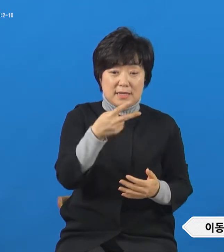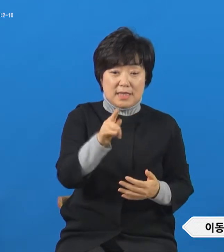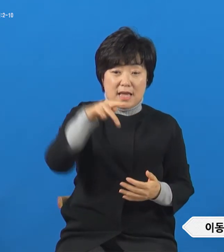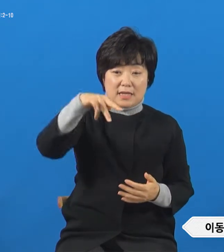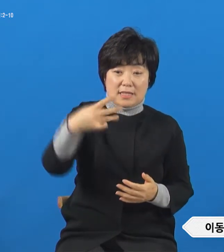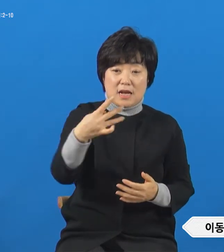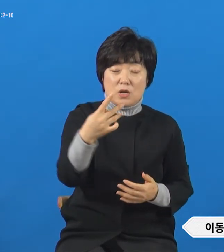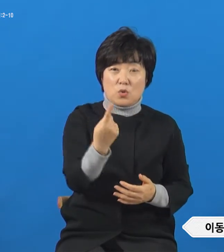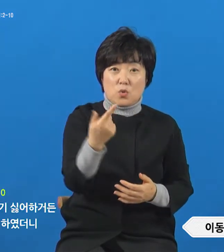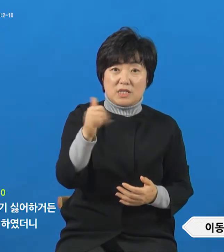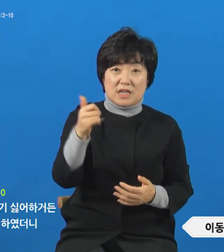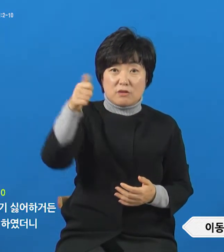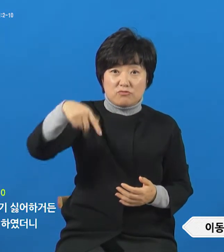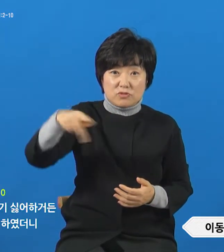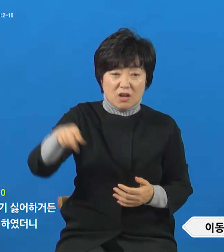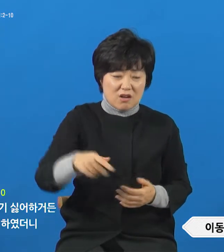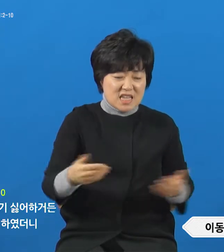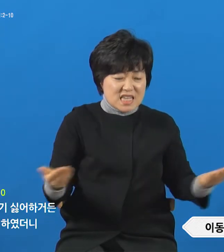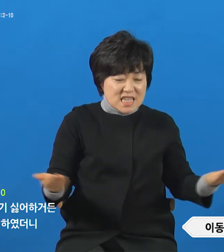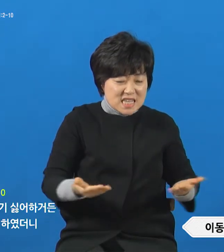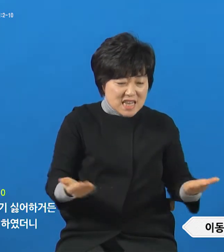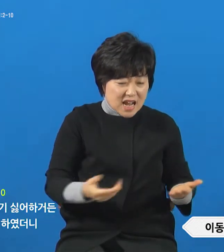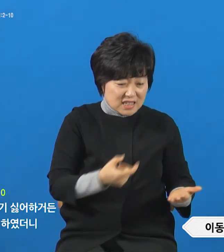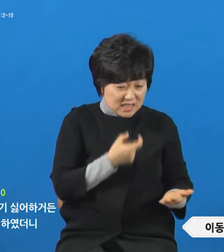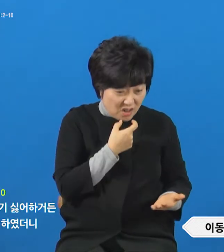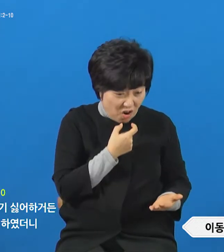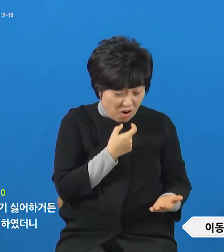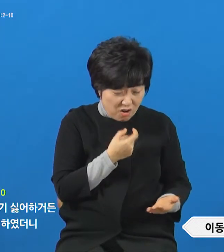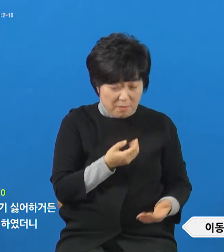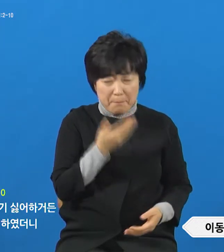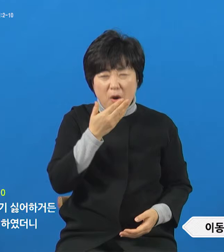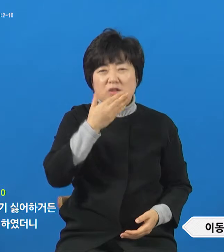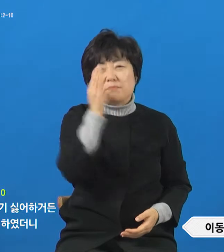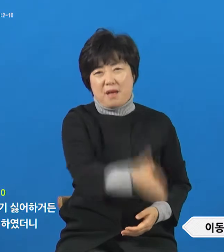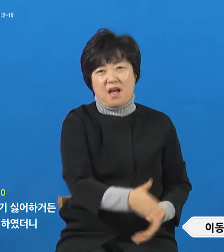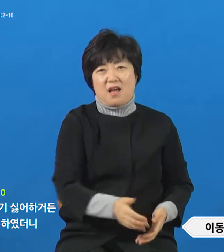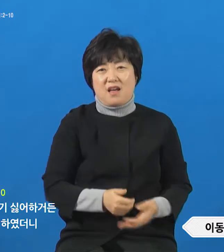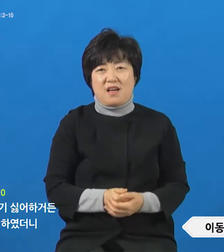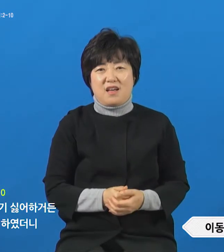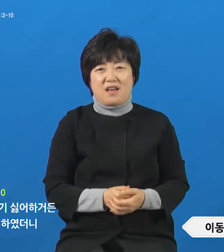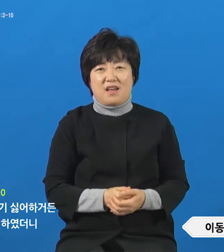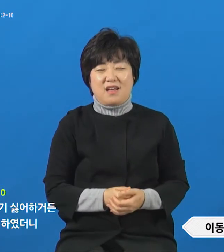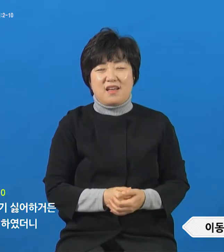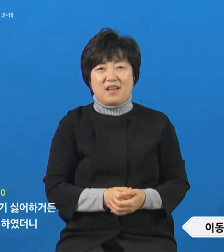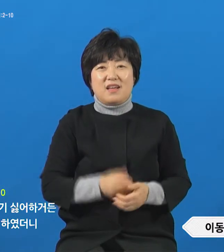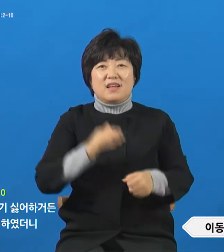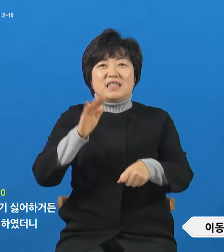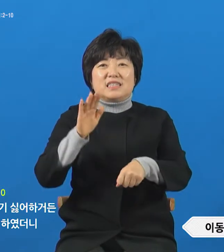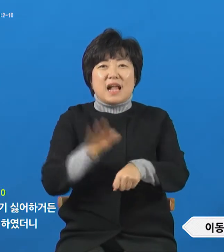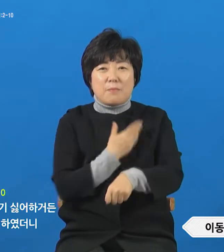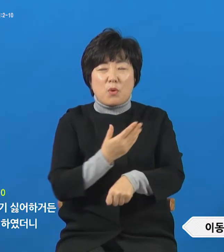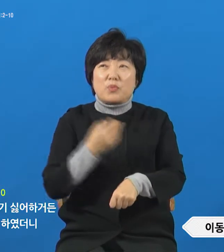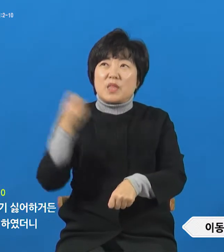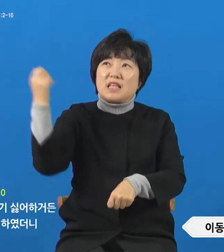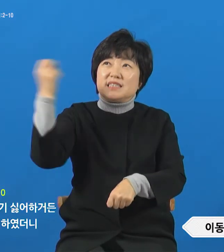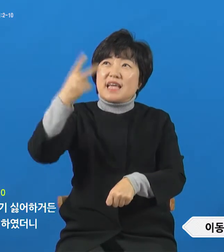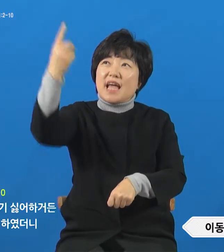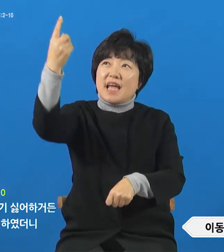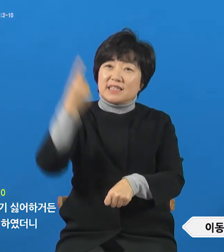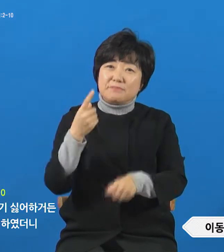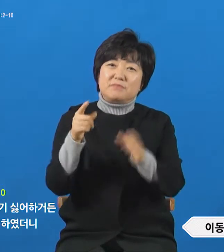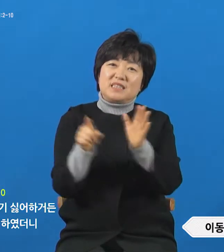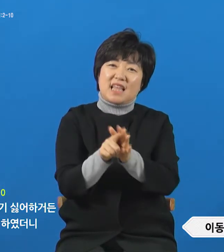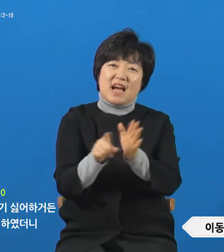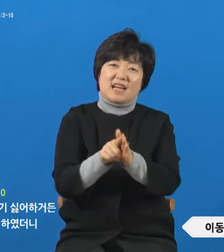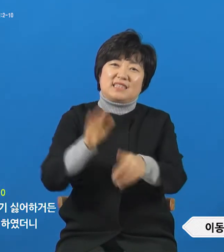3장 10절에서 이렇게 말합니다. 일하기 싫거든 뭐예요? 먹지도 말라. 이게 잘못된